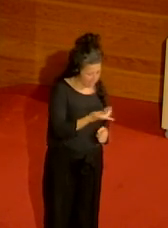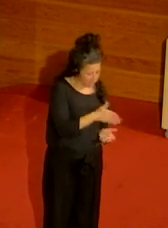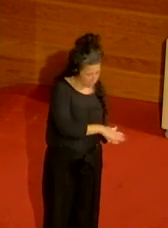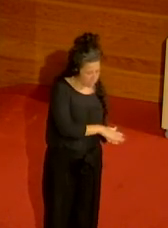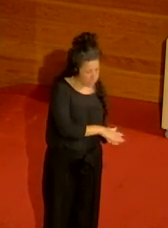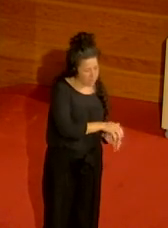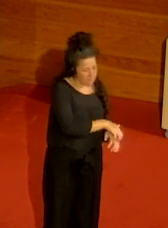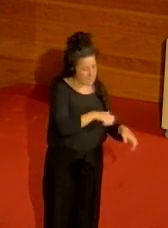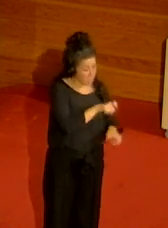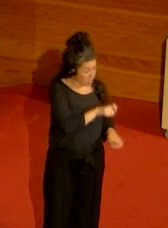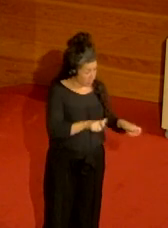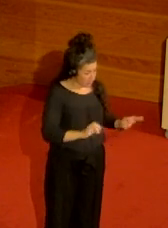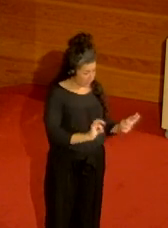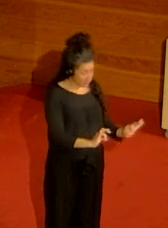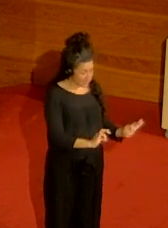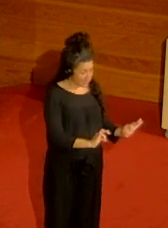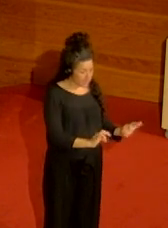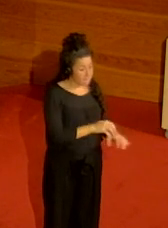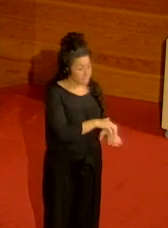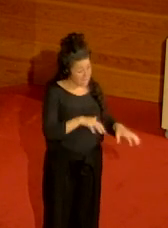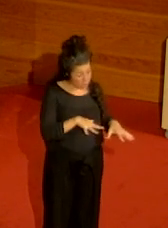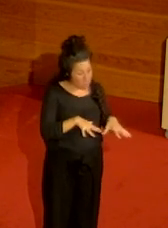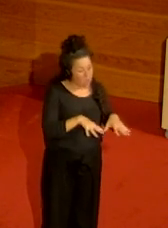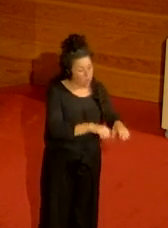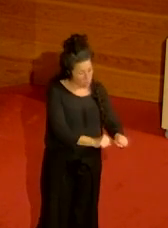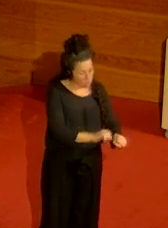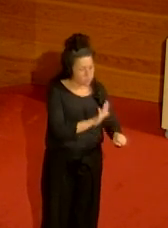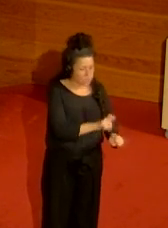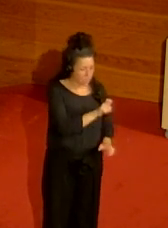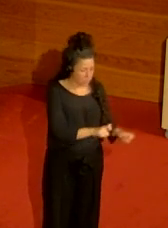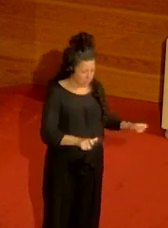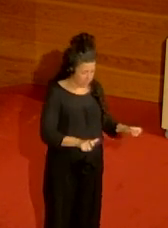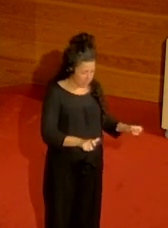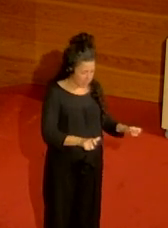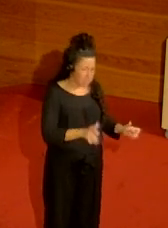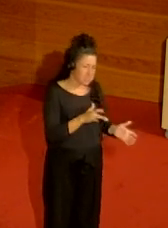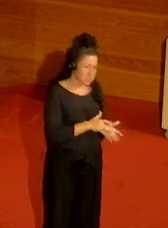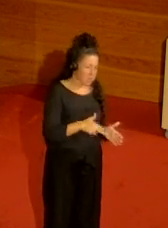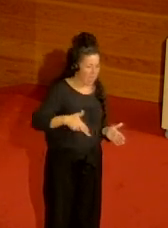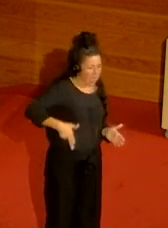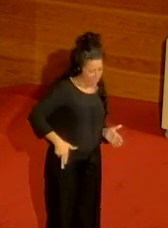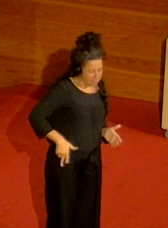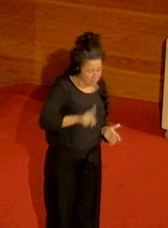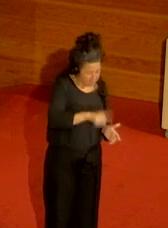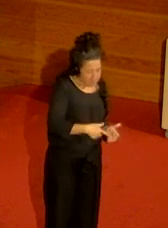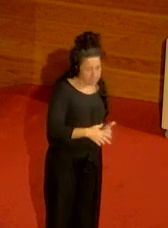son civiles Es verdad que la mayoría son colonos pues son civiles Aunque vayan Aunque suelen ir armados